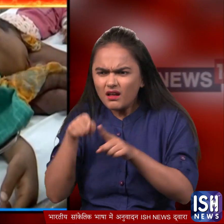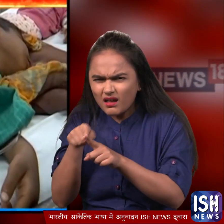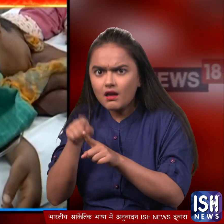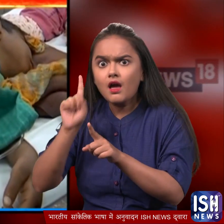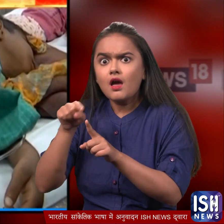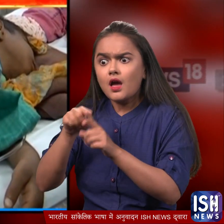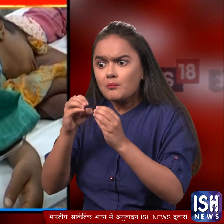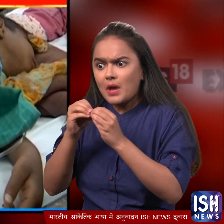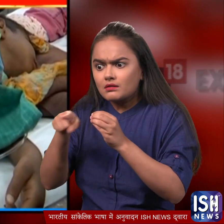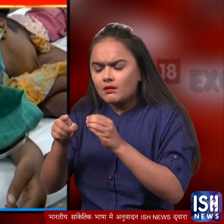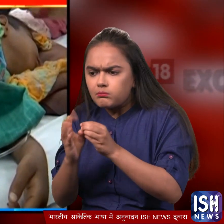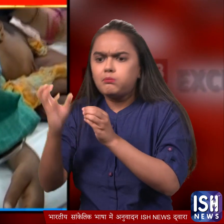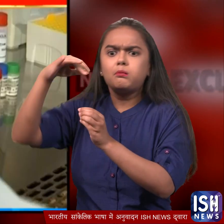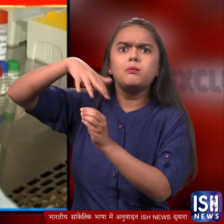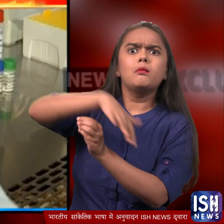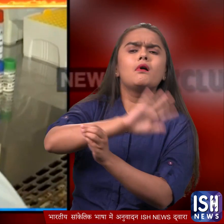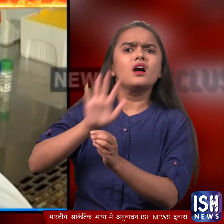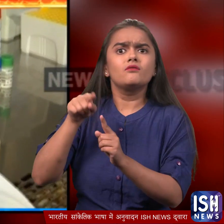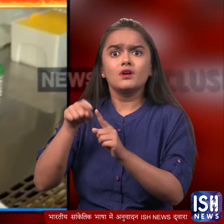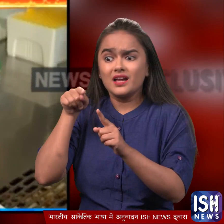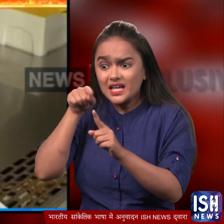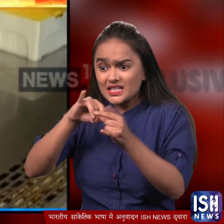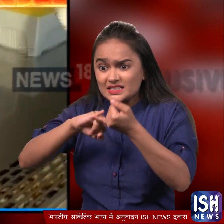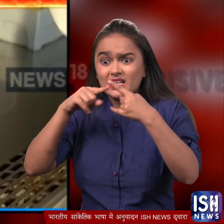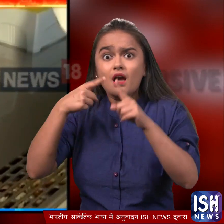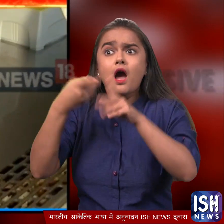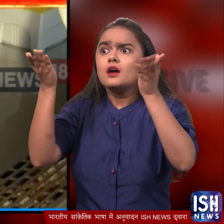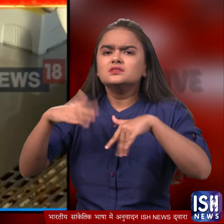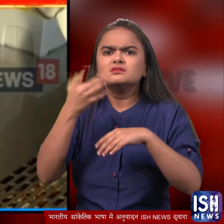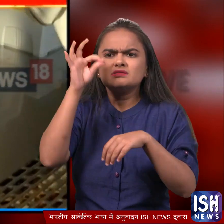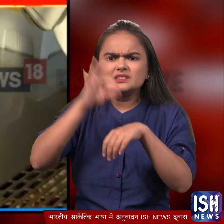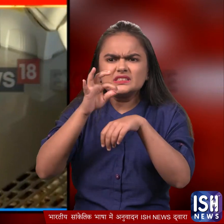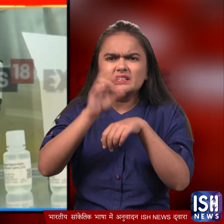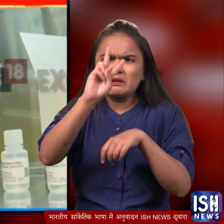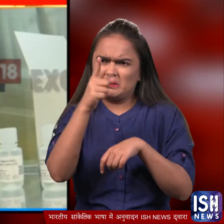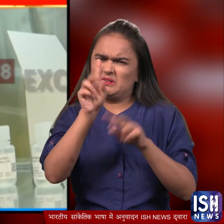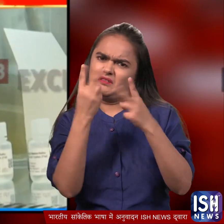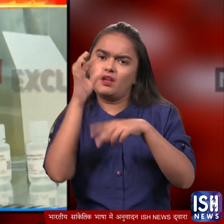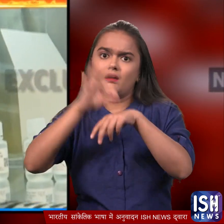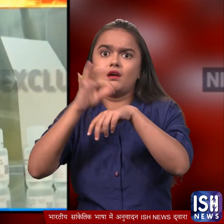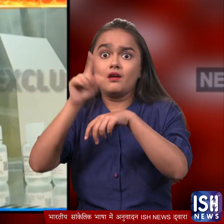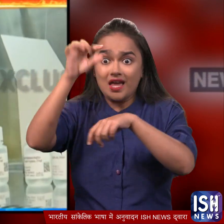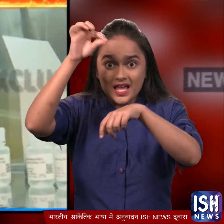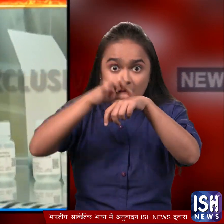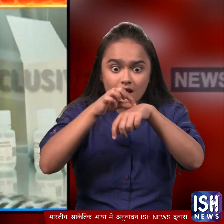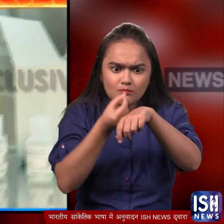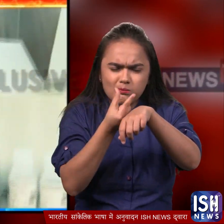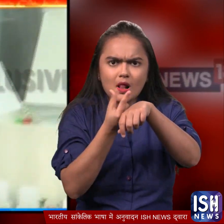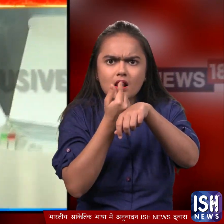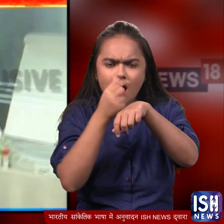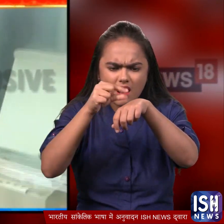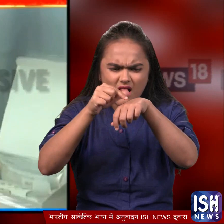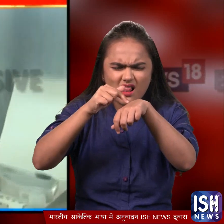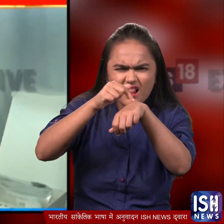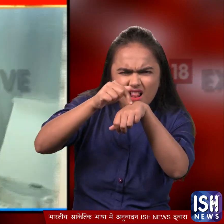मतलब एक ऐसी बीमारी जो बैक्टीरिया से होती है, और स्क्रब टाइफस की वजह एक तरह का कीड़ा है। जब वो माइट काटेगा तो वहाँ उस एरिया में एक छोटा